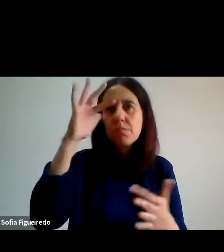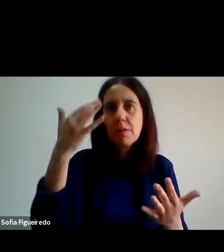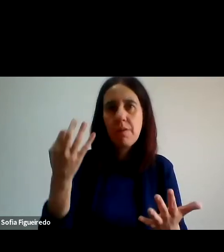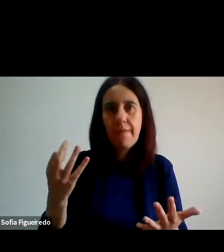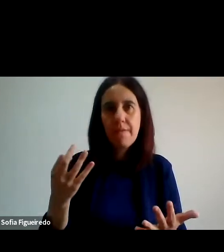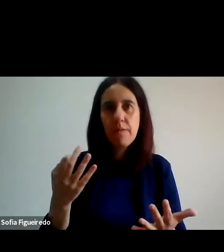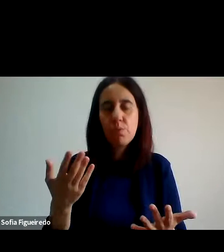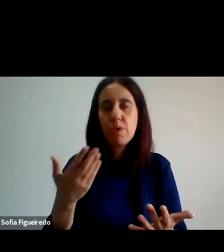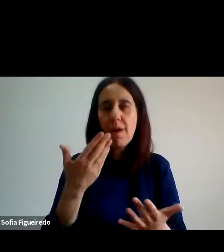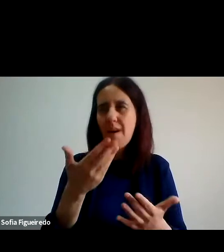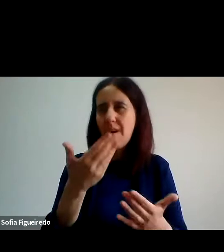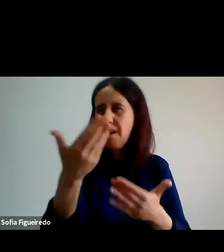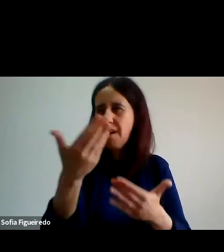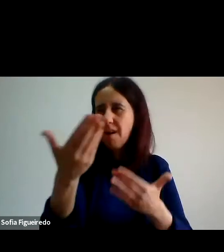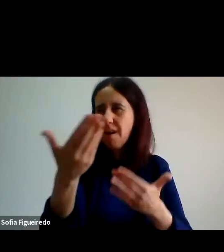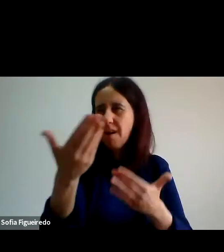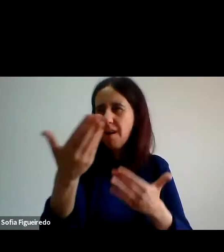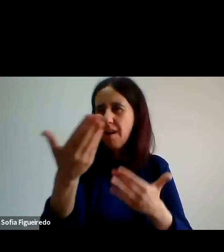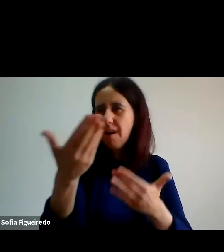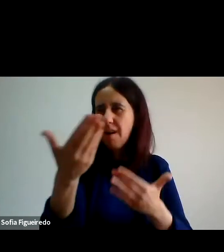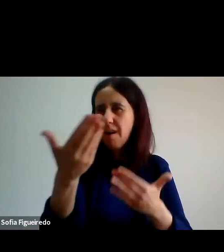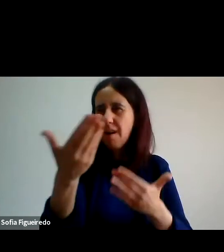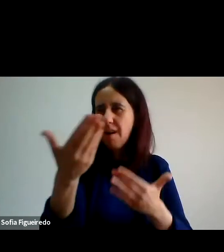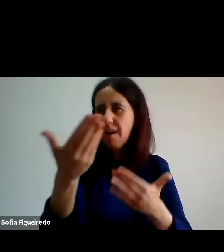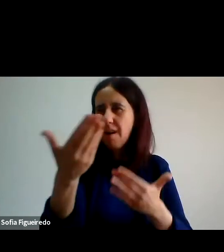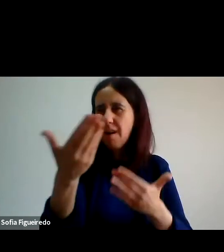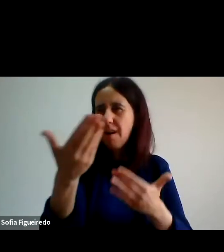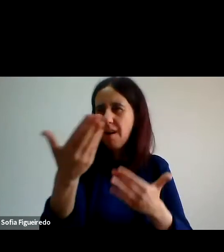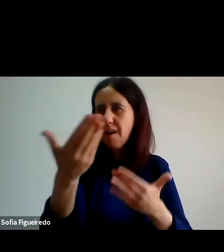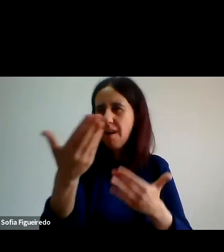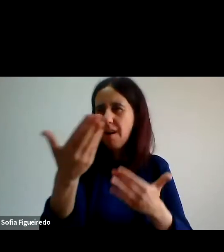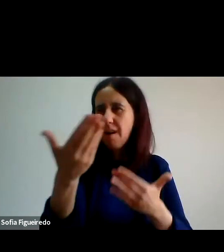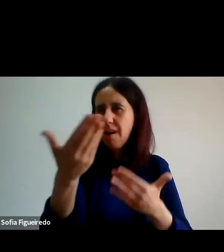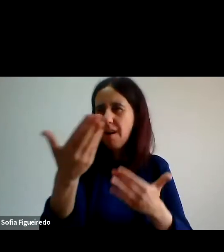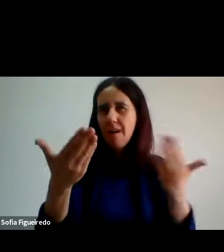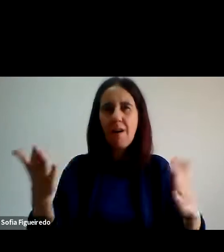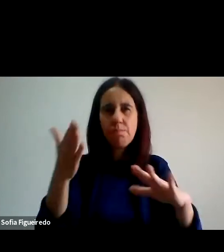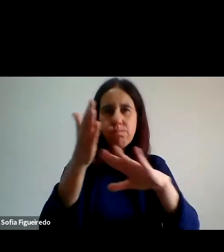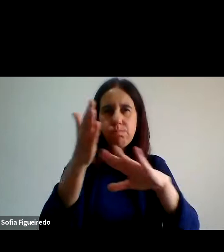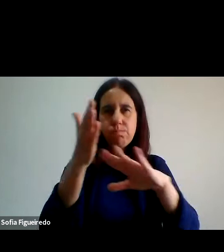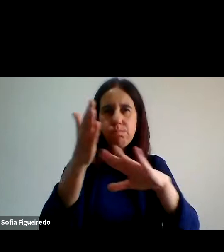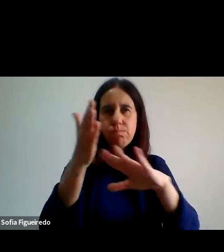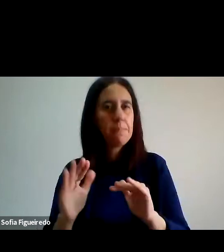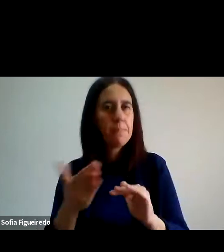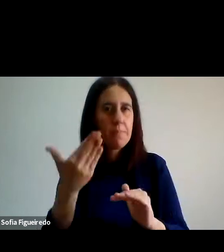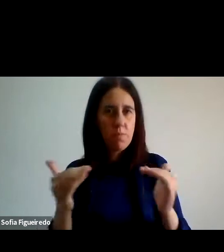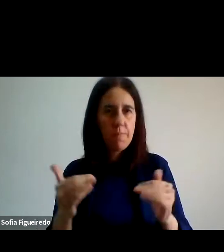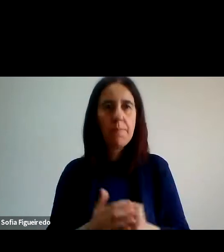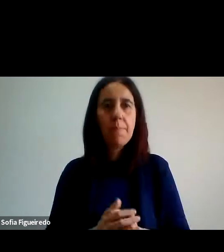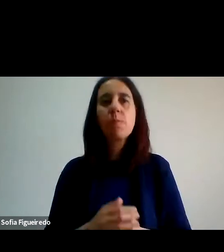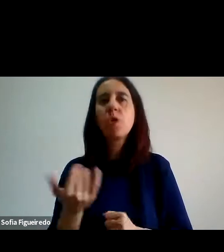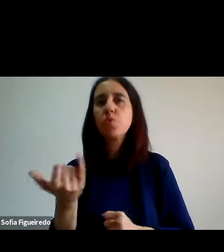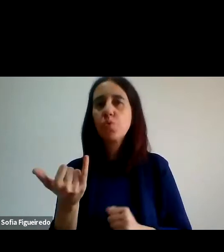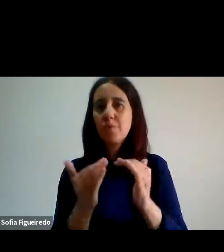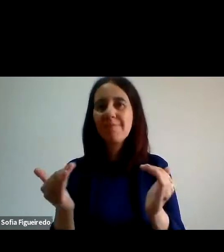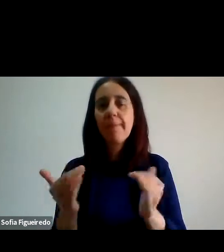esta dispersão toda, por esta multiplicidade toda de pontos de contactos que existem. Portanto, essa é uma primeira dimensão. Depois, uma segunda dimensão,